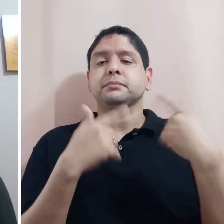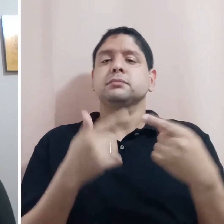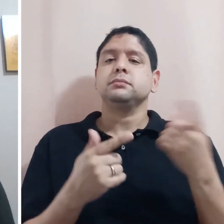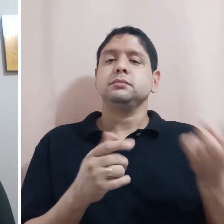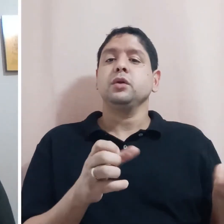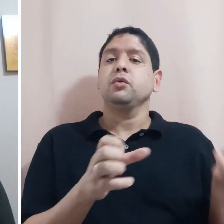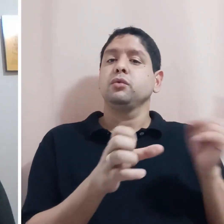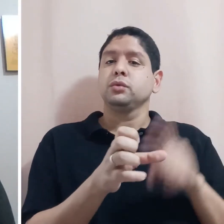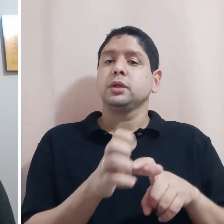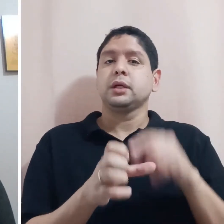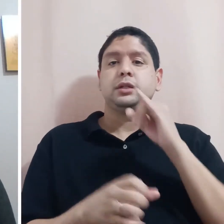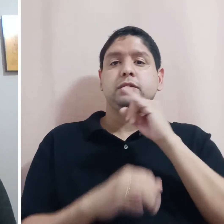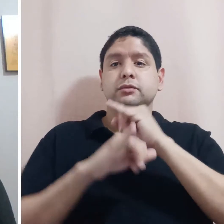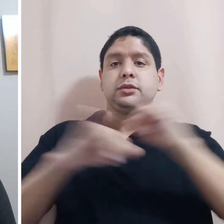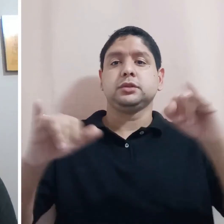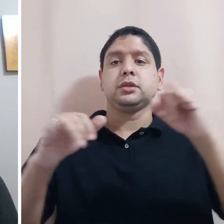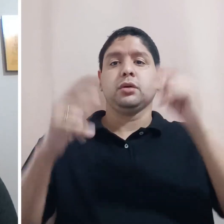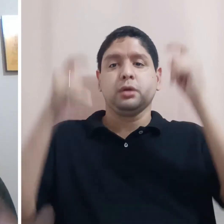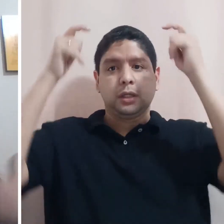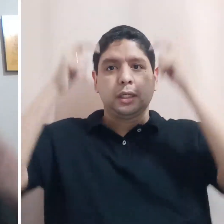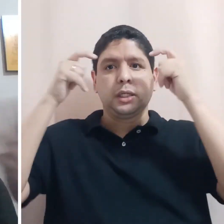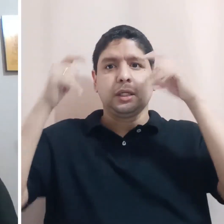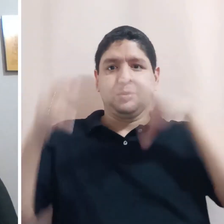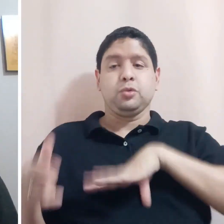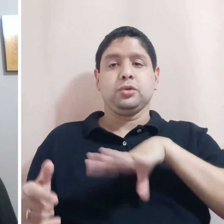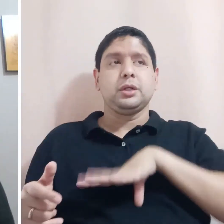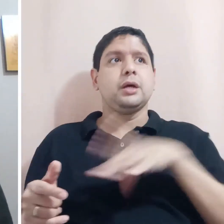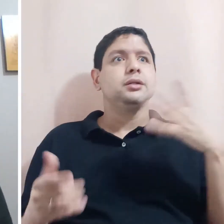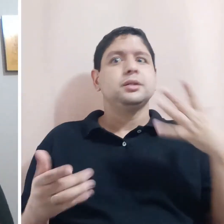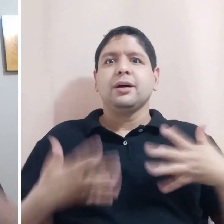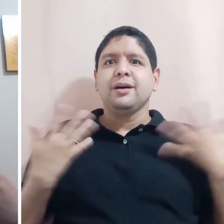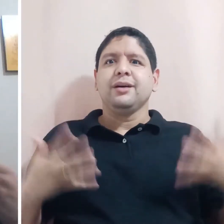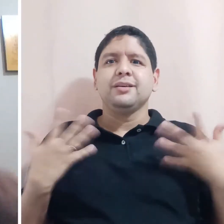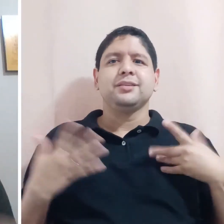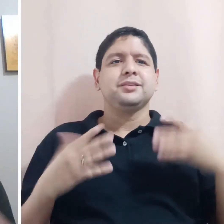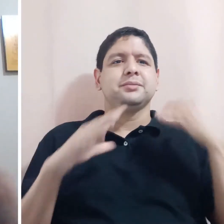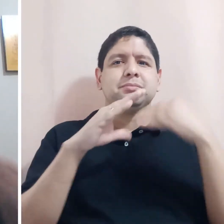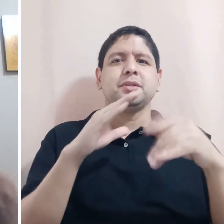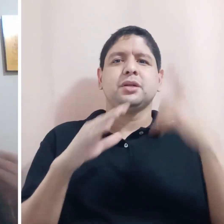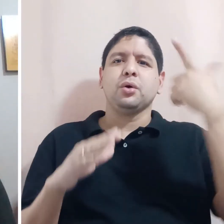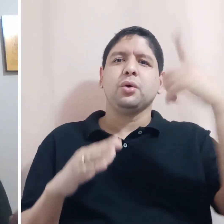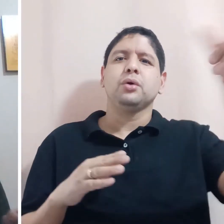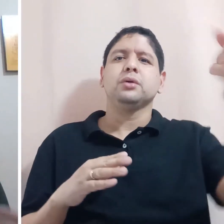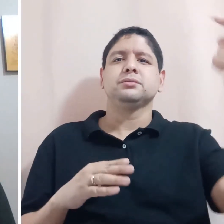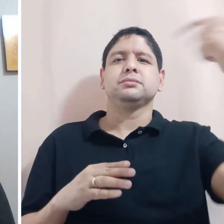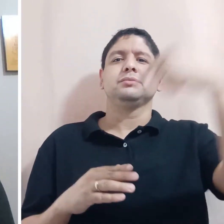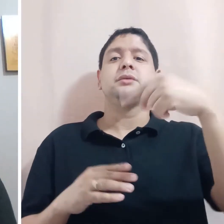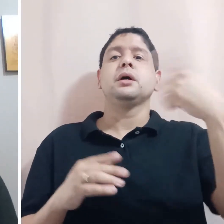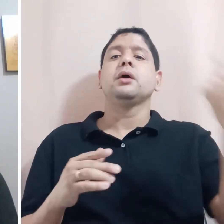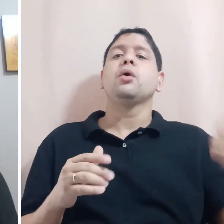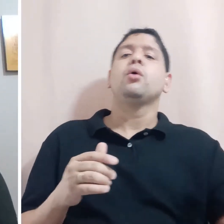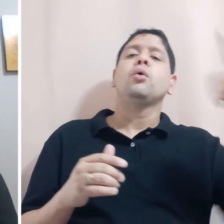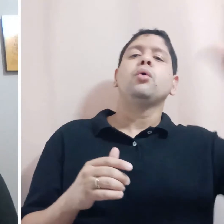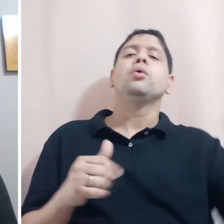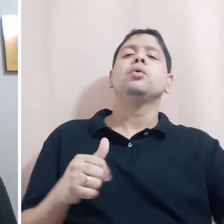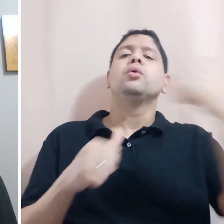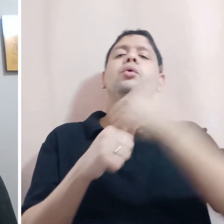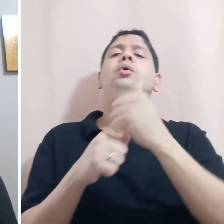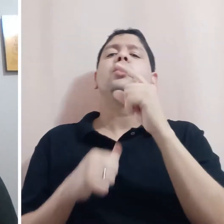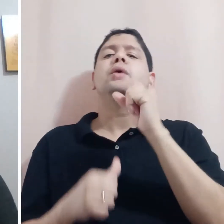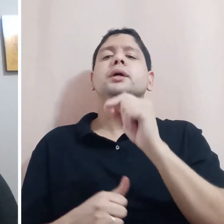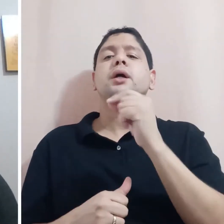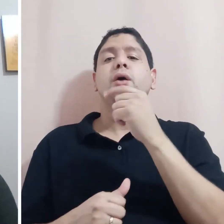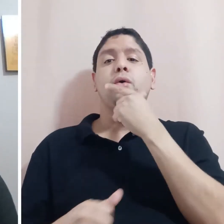né, dessas especiarias, e aí mandou evidentemente a mensagem para o rei de Portugal. O rei de Portugal, super animado com isso, mandou uma